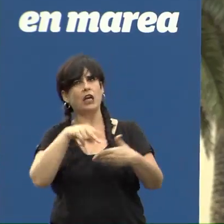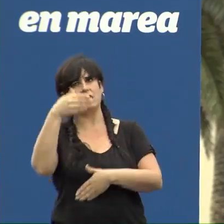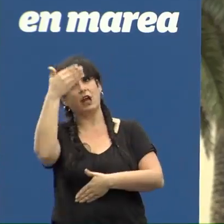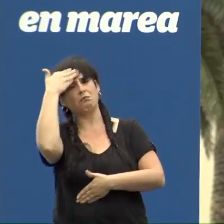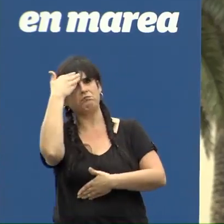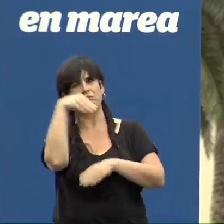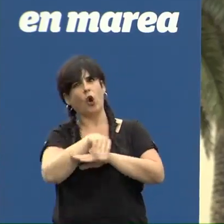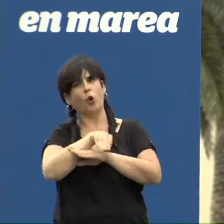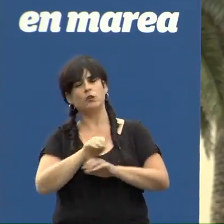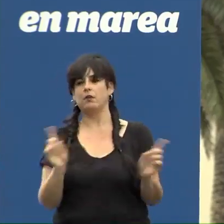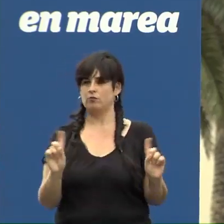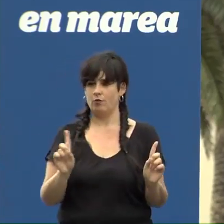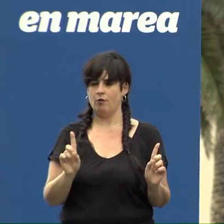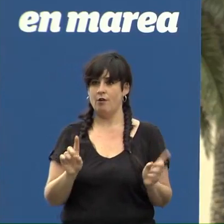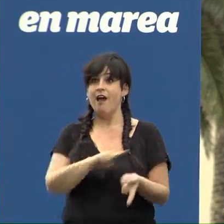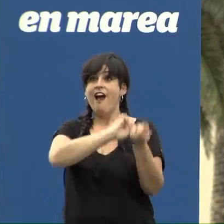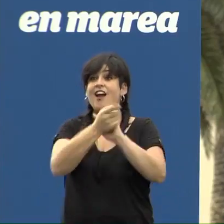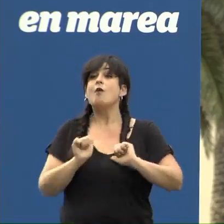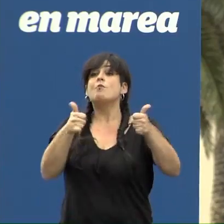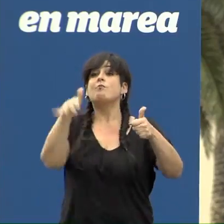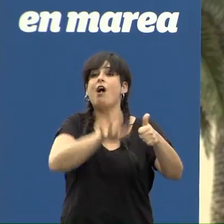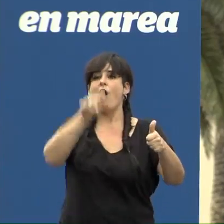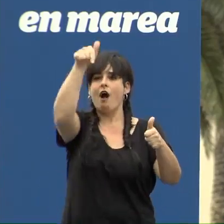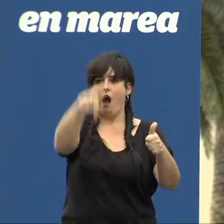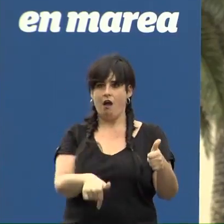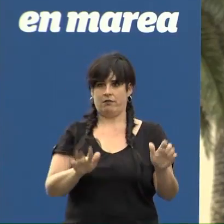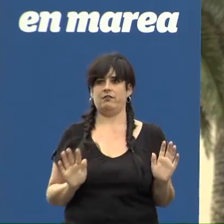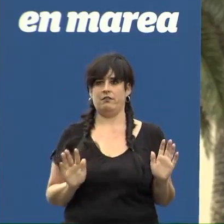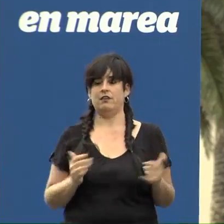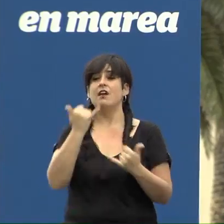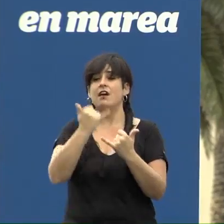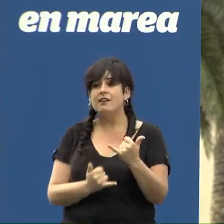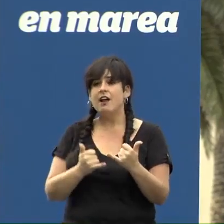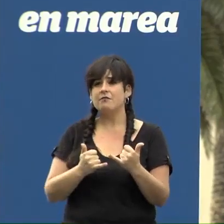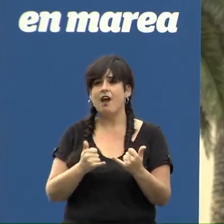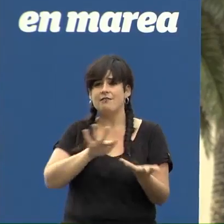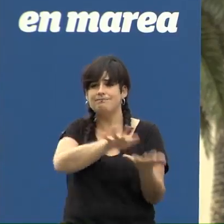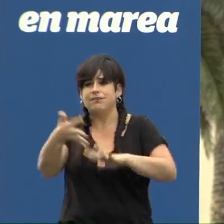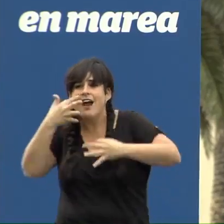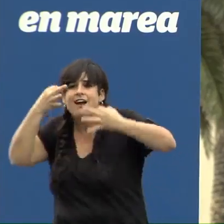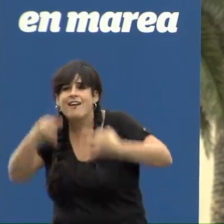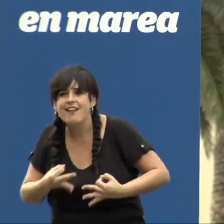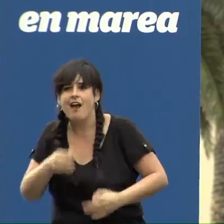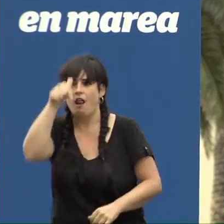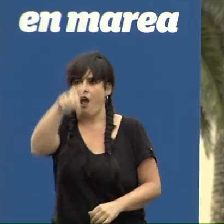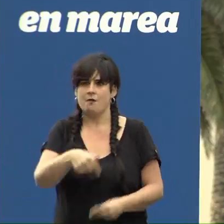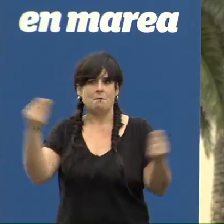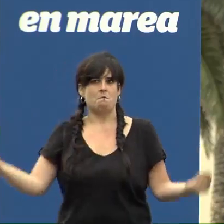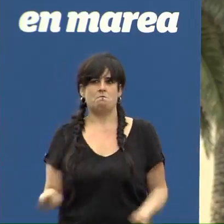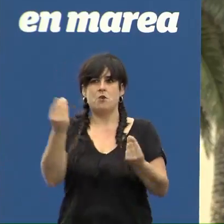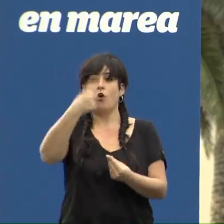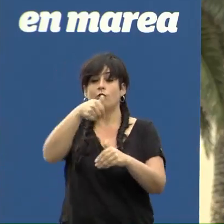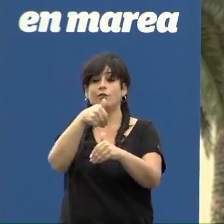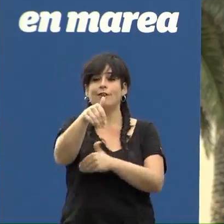está acontecendo no Estado comenzou aquí. E se en algún sitio ten que cristalizar e ten que chegar, é aquí. E o imos a comprobar a partir do 25